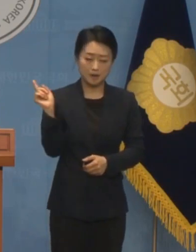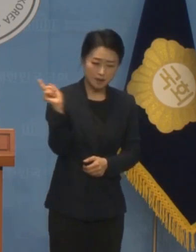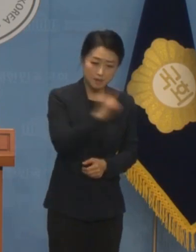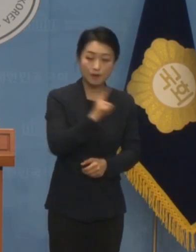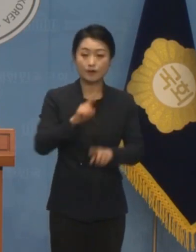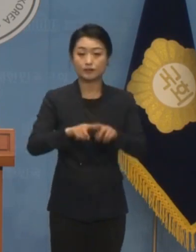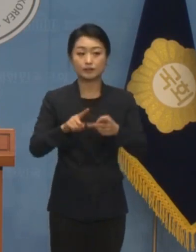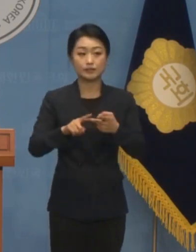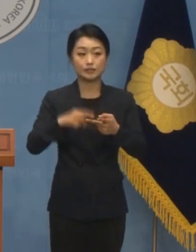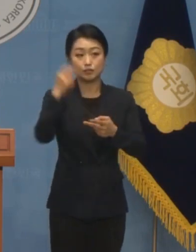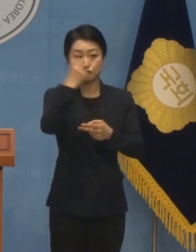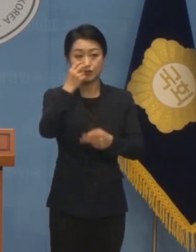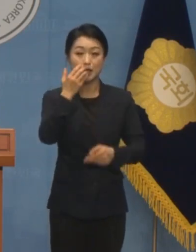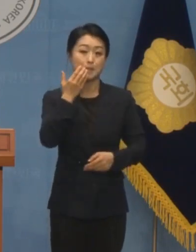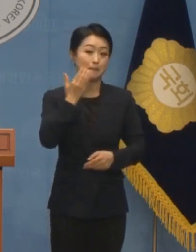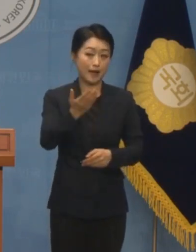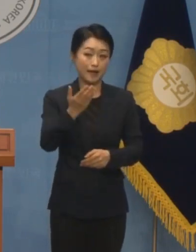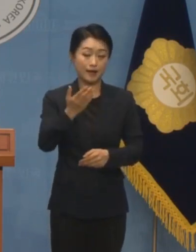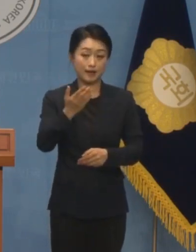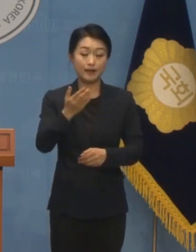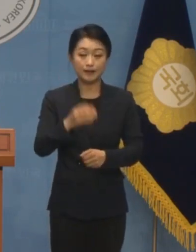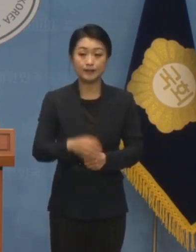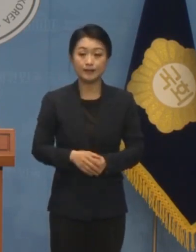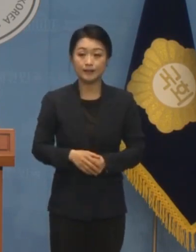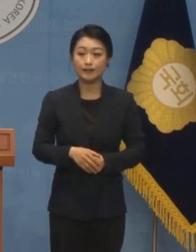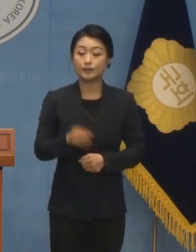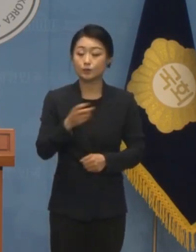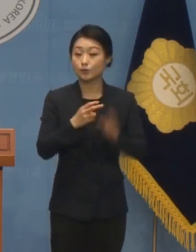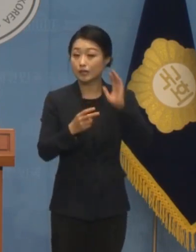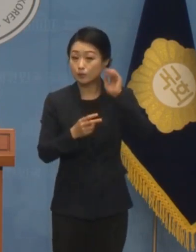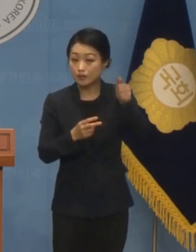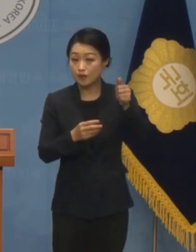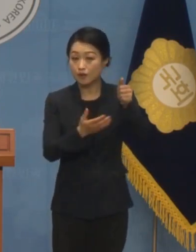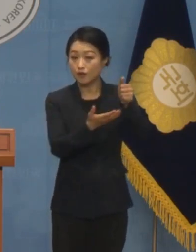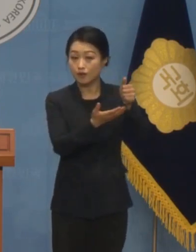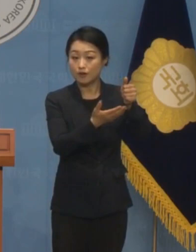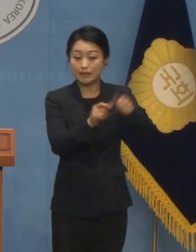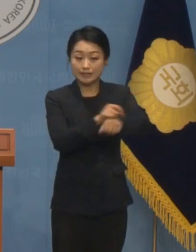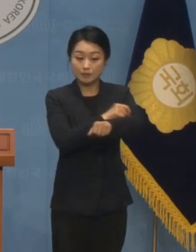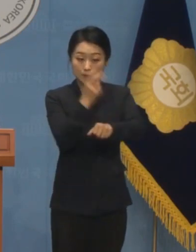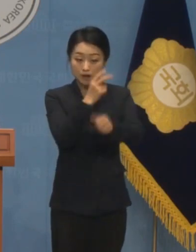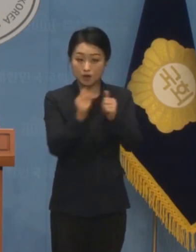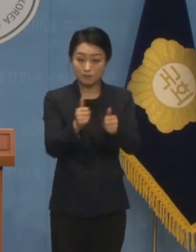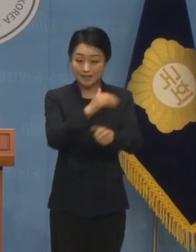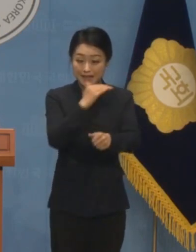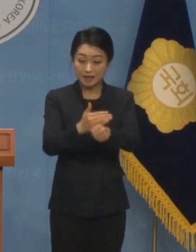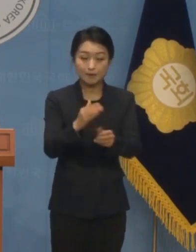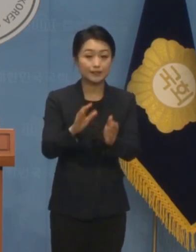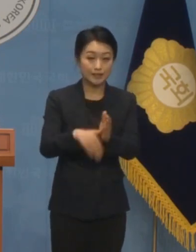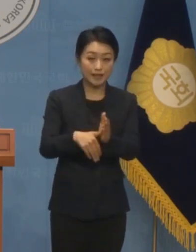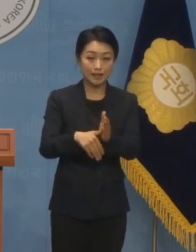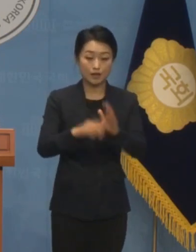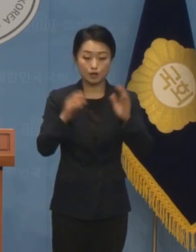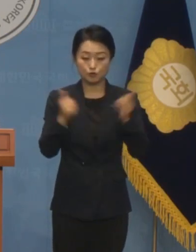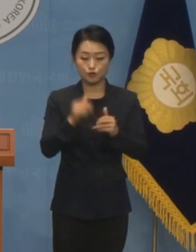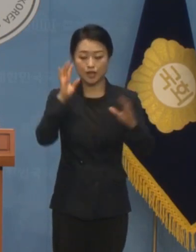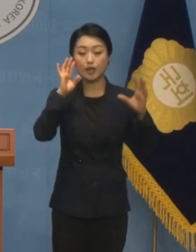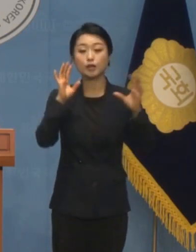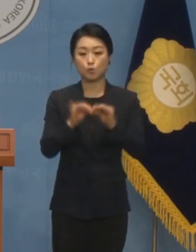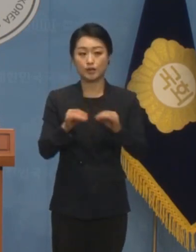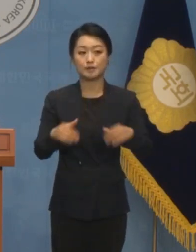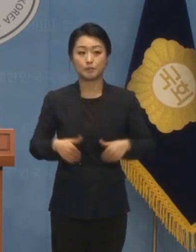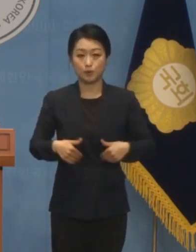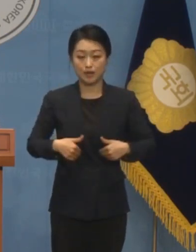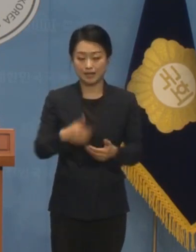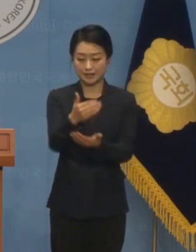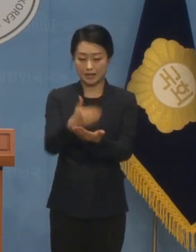압수수색이 이루어질 수 있도록 했고 대통령이 특별검사를 해임할 때 국회의 동의를